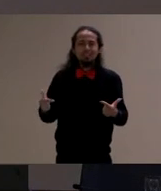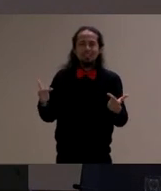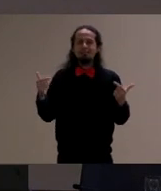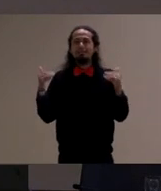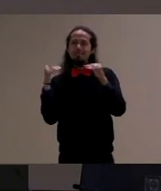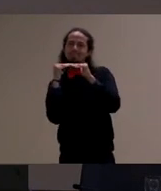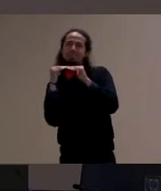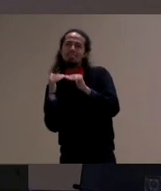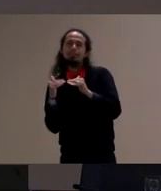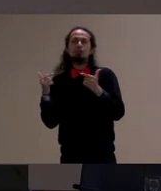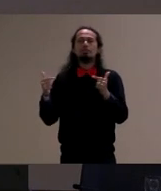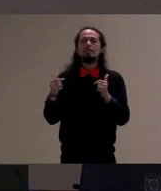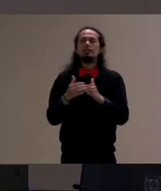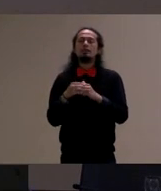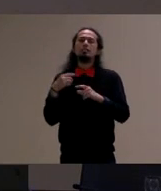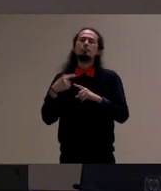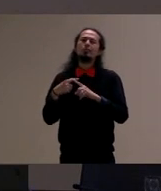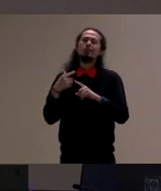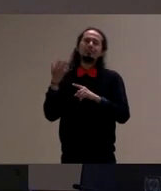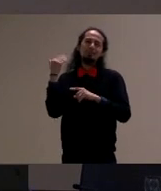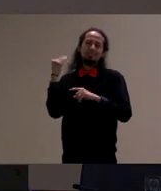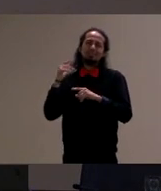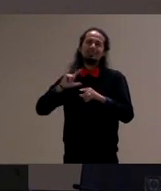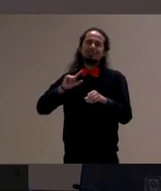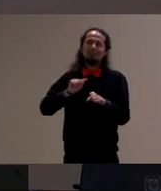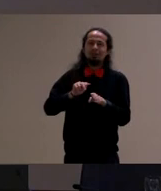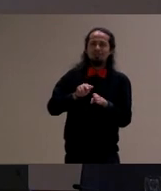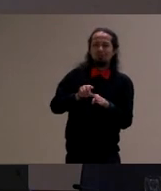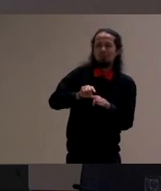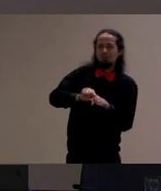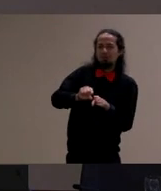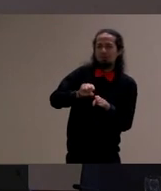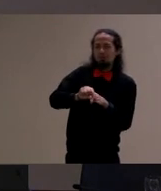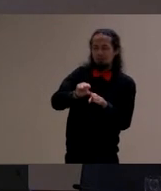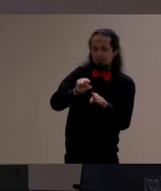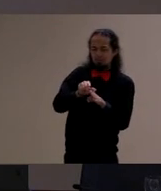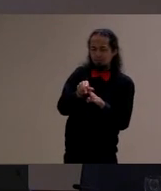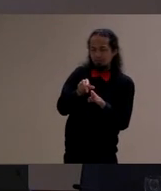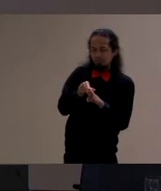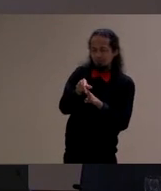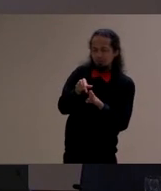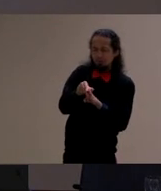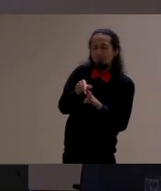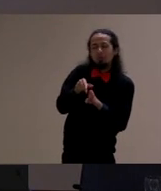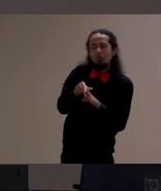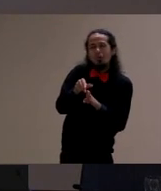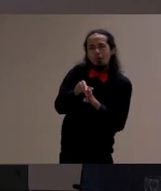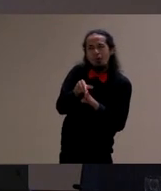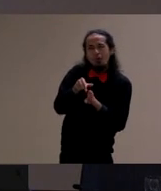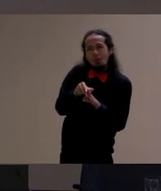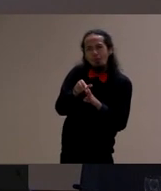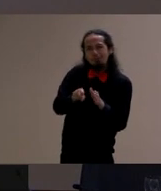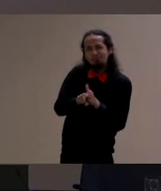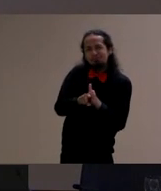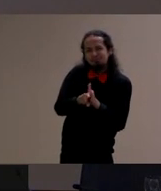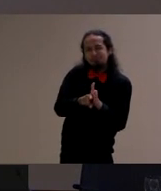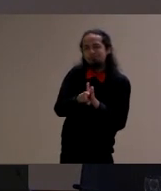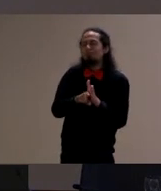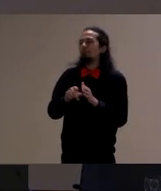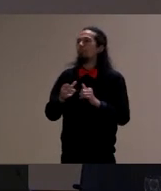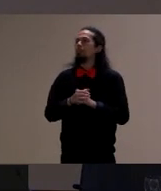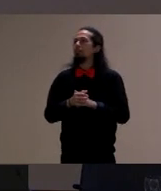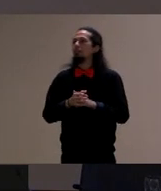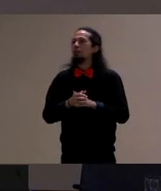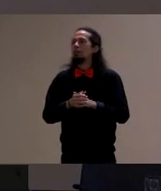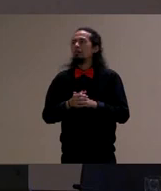consultoras naquele momento né de construção da bncc como uma especialista na realidade Não especificamente